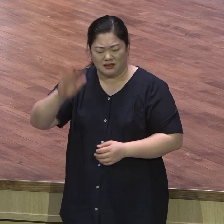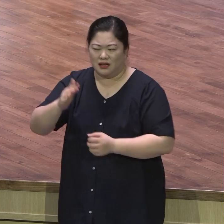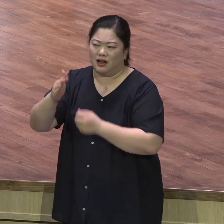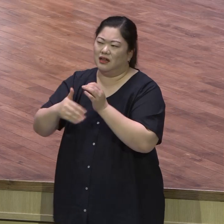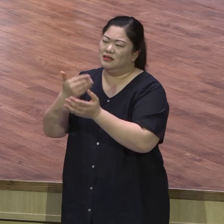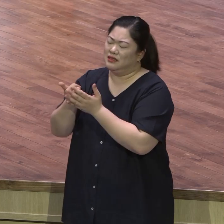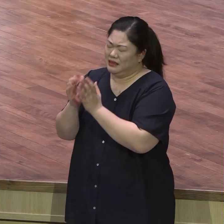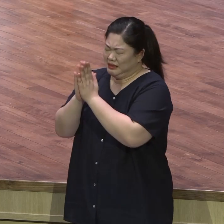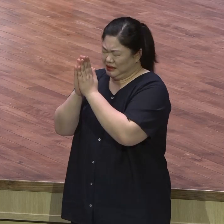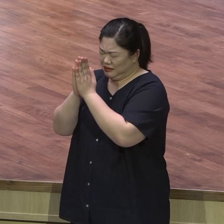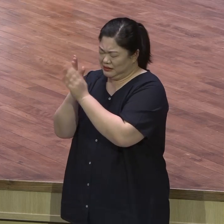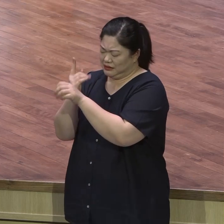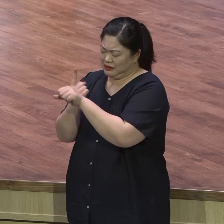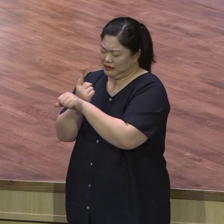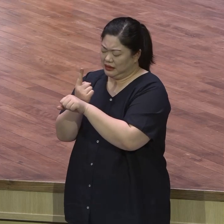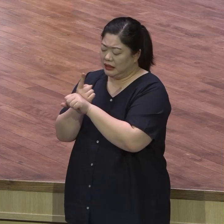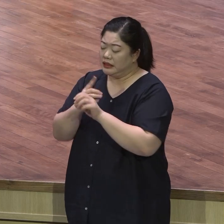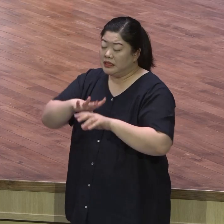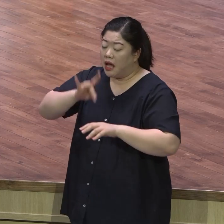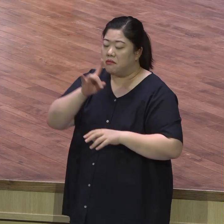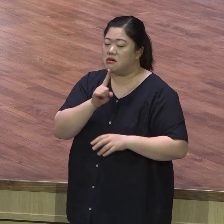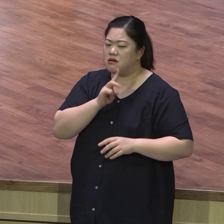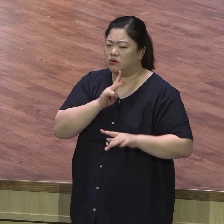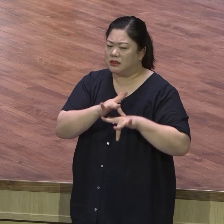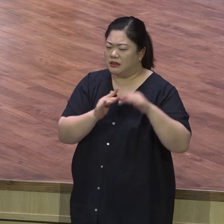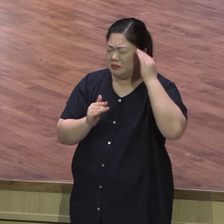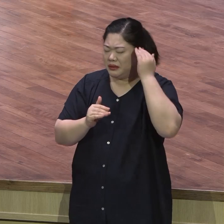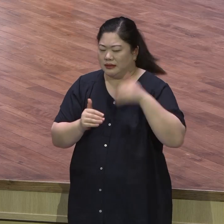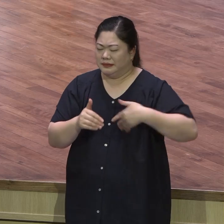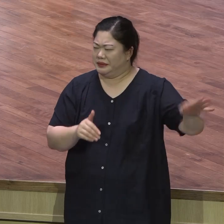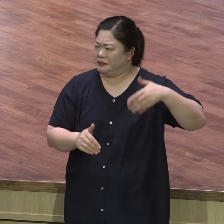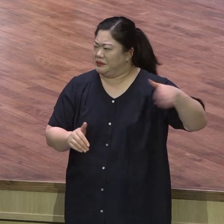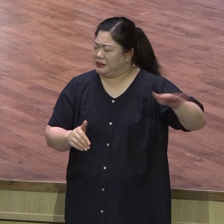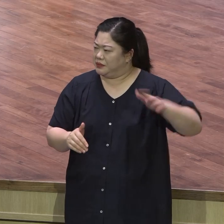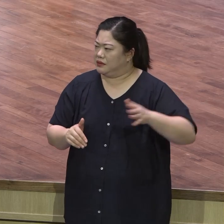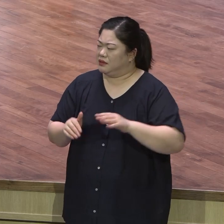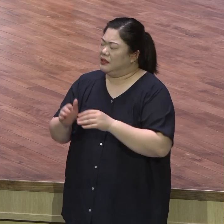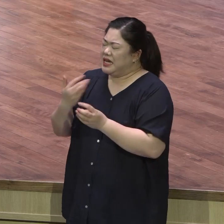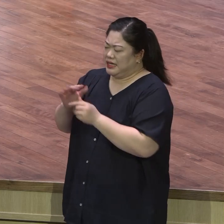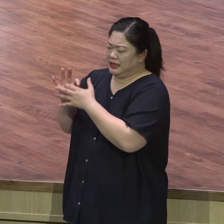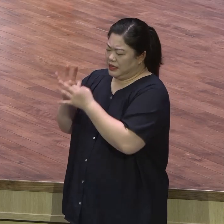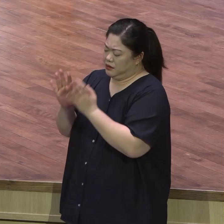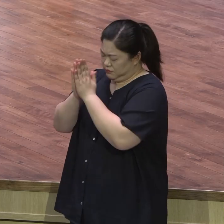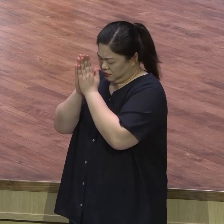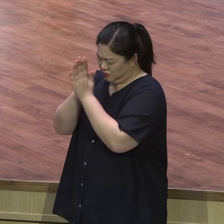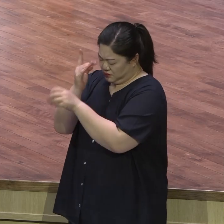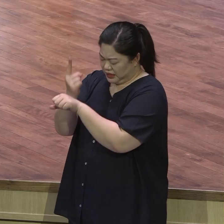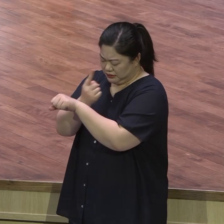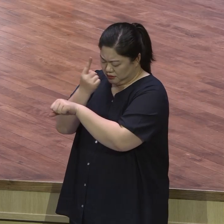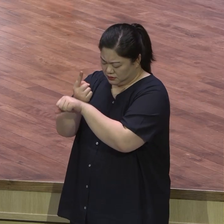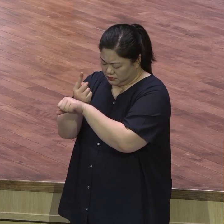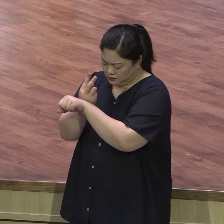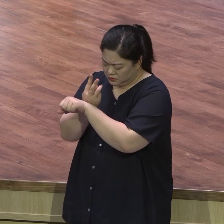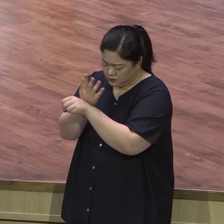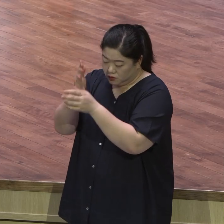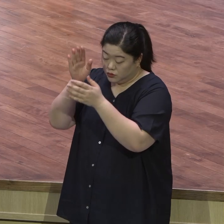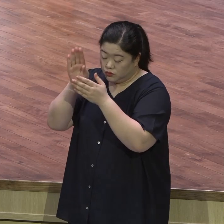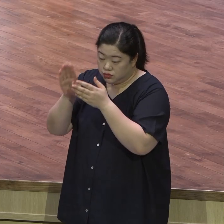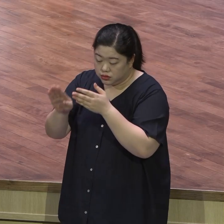하시고 청명을 주시고 부지런하게 하시고 깨닫게 하시고 남 모르는 남 못 보는 보게 하시고 깨닫게 하시고 생각나게 하시고